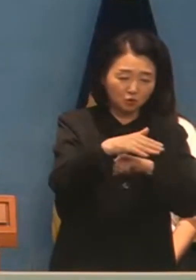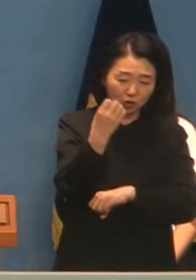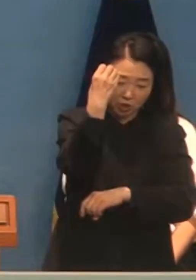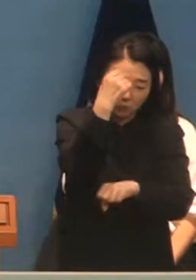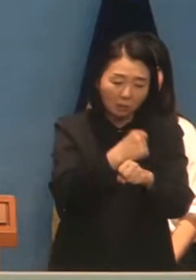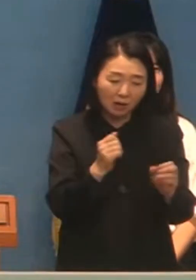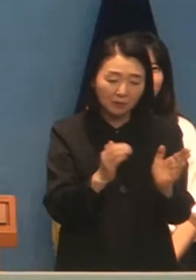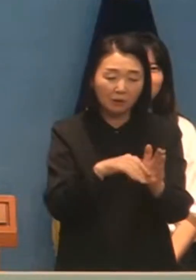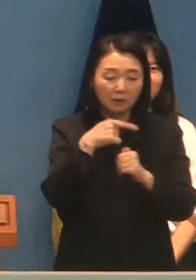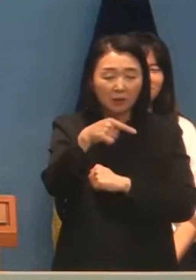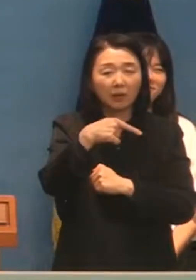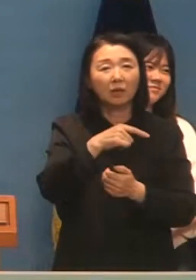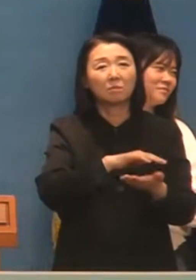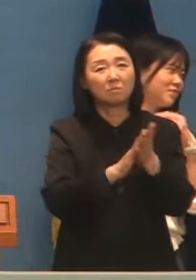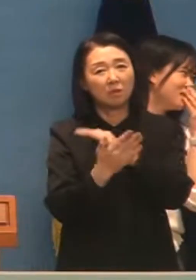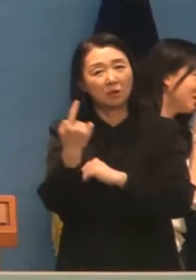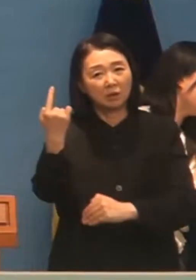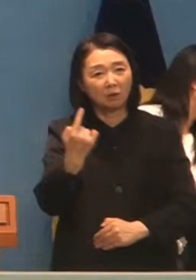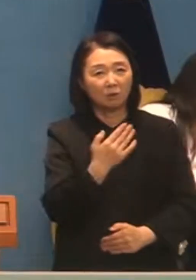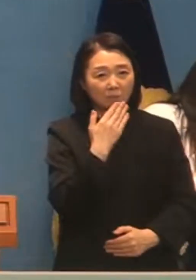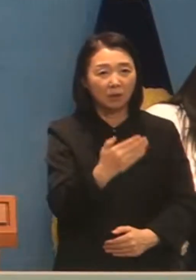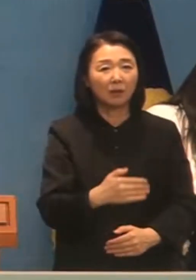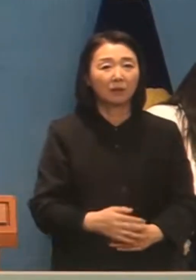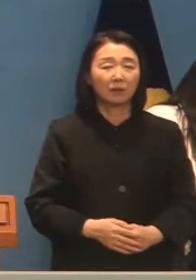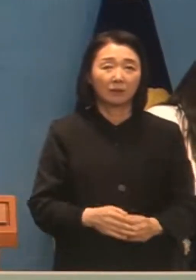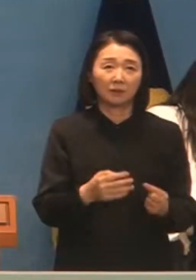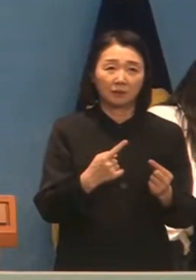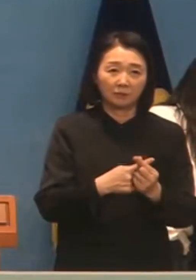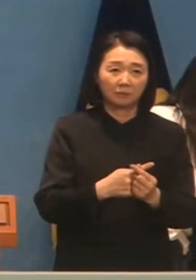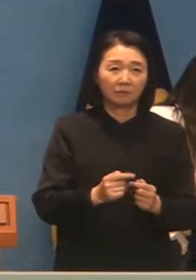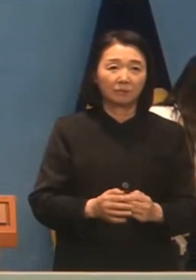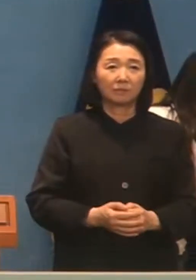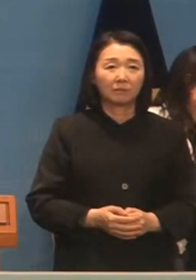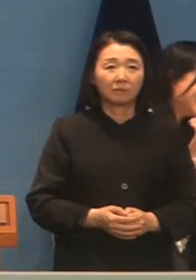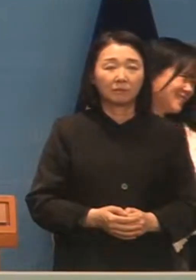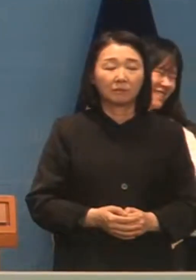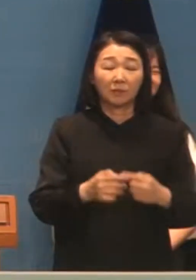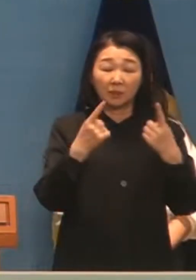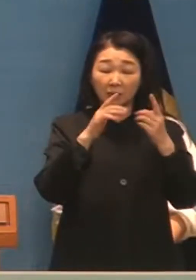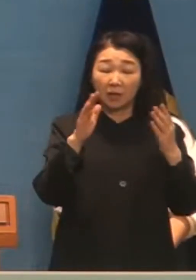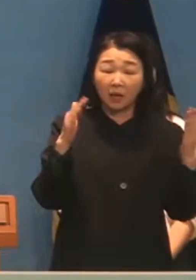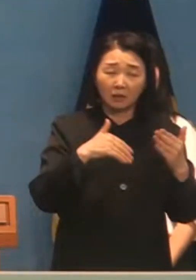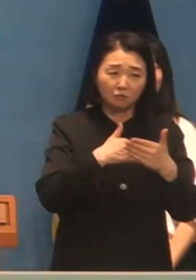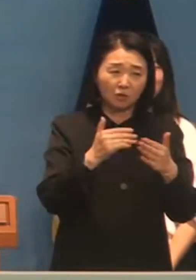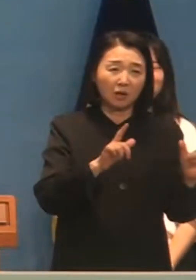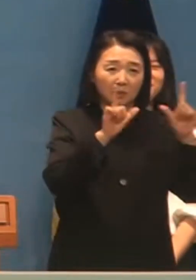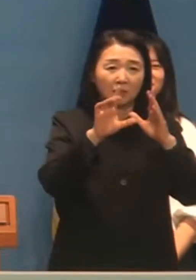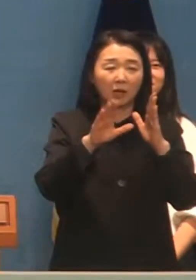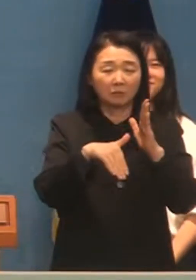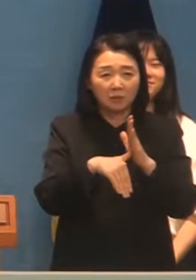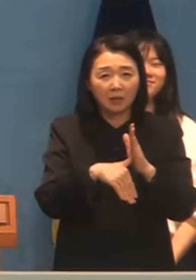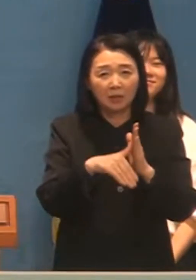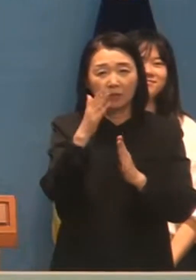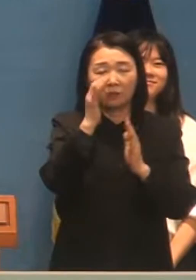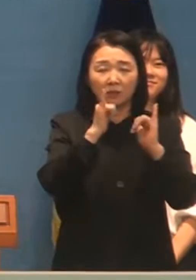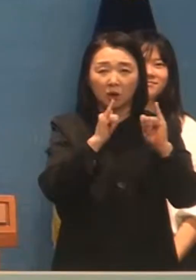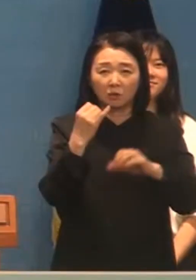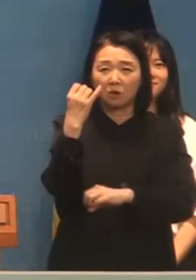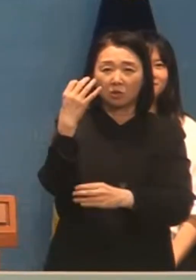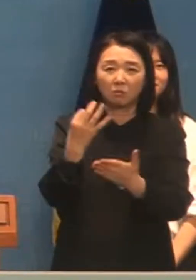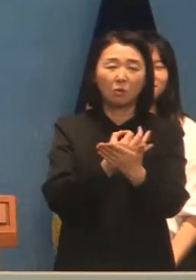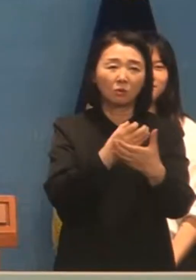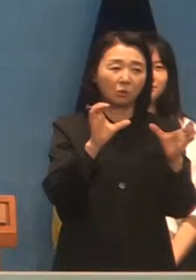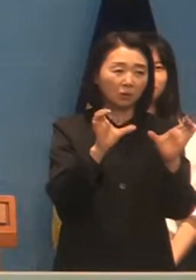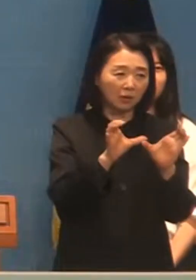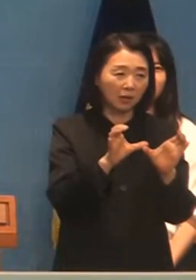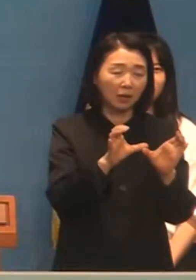때 다음 변화를 만들 수 있습니다. 첫 번째, 청년 대학생의 불안한 삶에 청년 기본소득이라는 안전망이